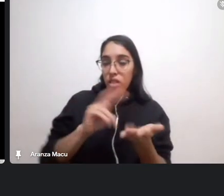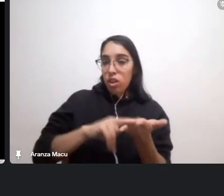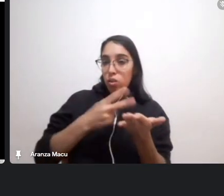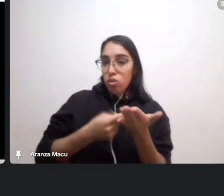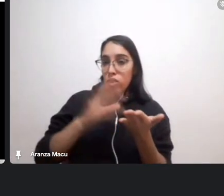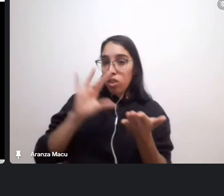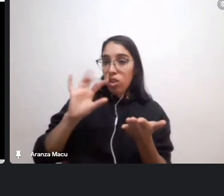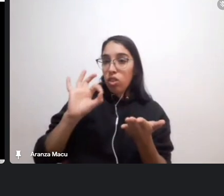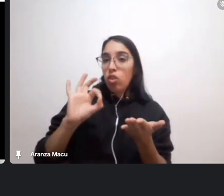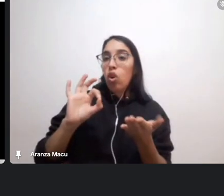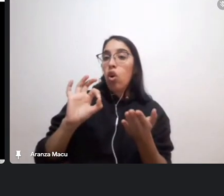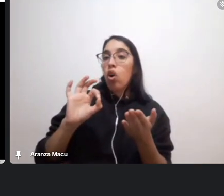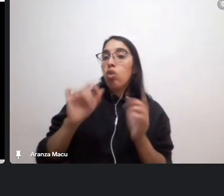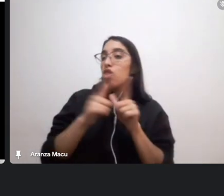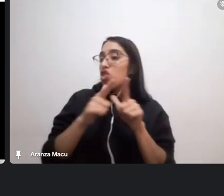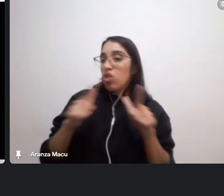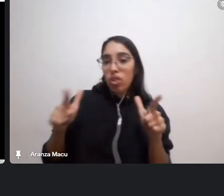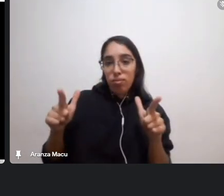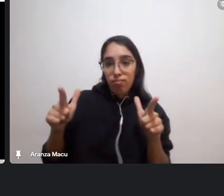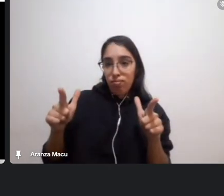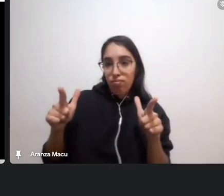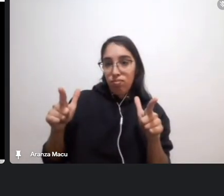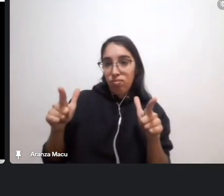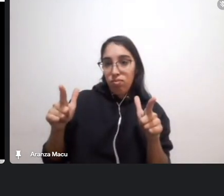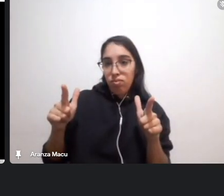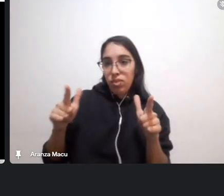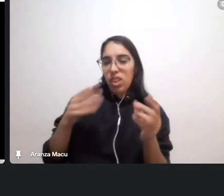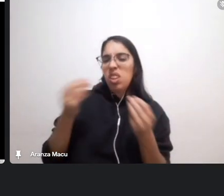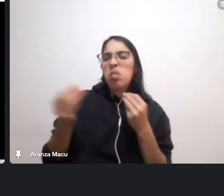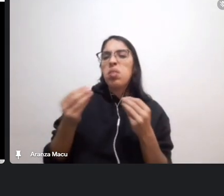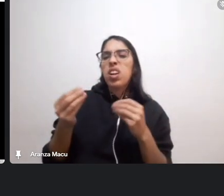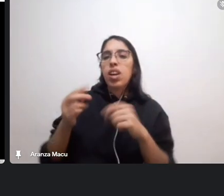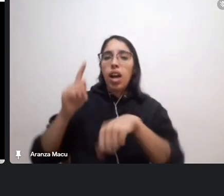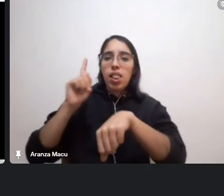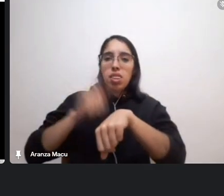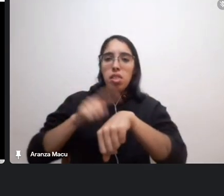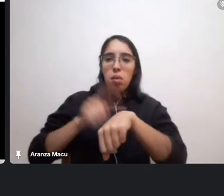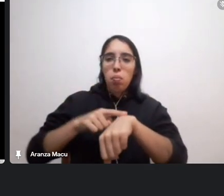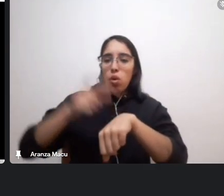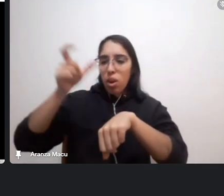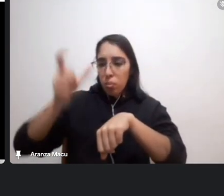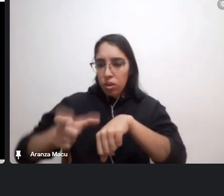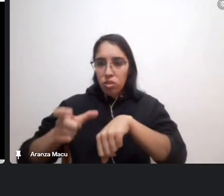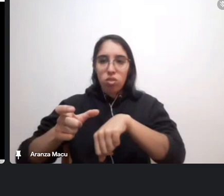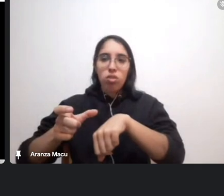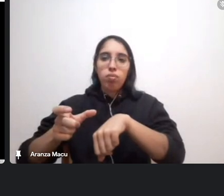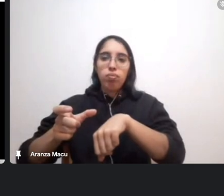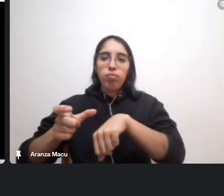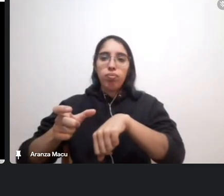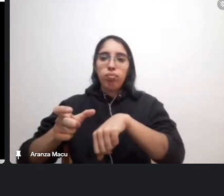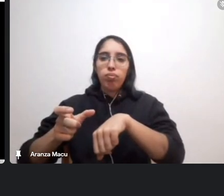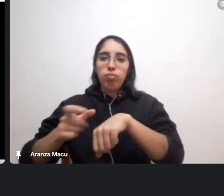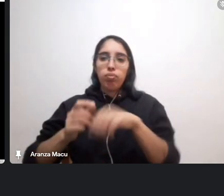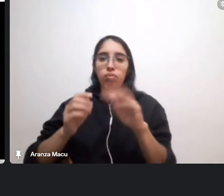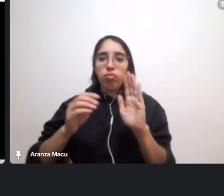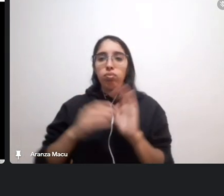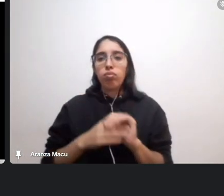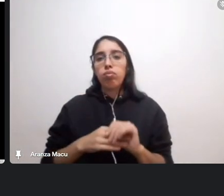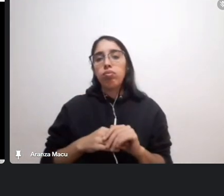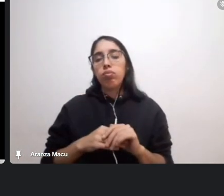y el tiempo. Do y does en presente, did en pasado, ¿sí?